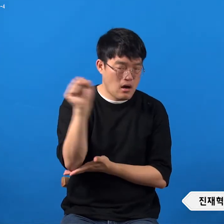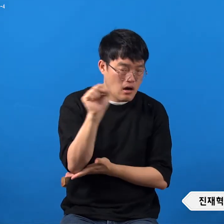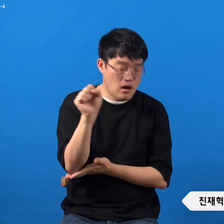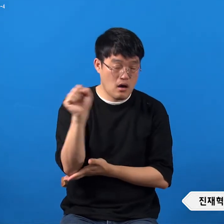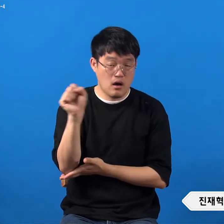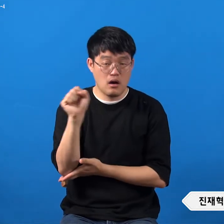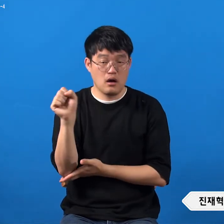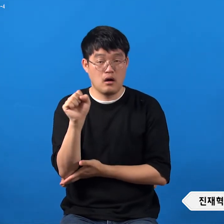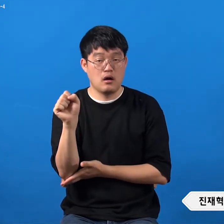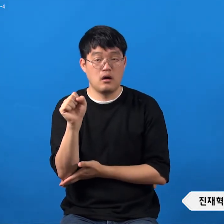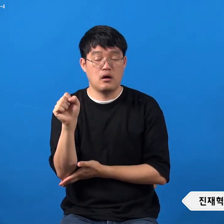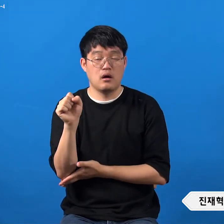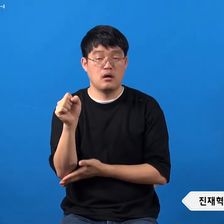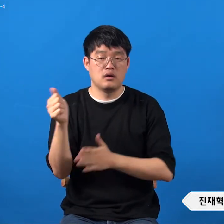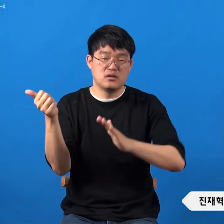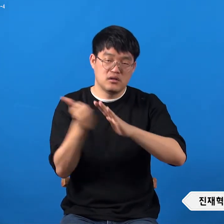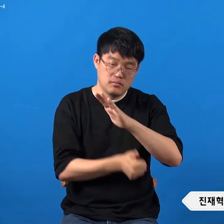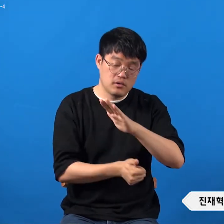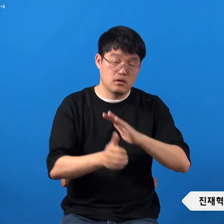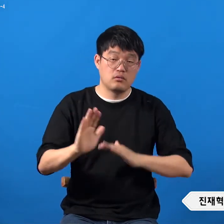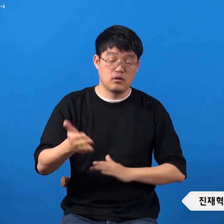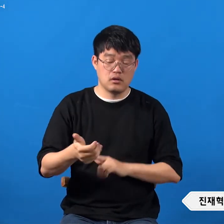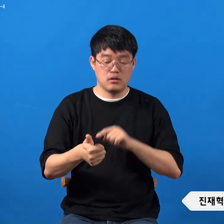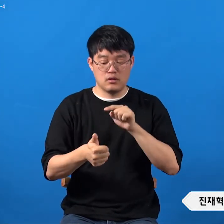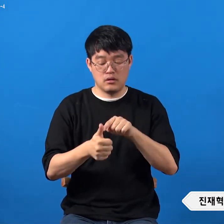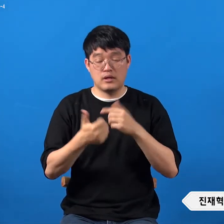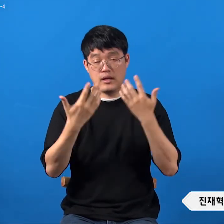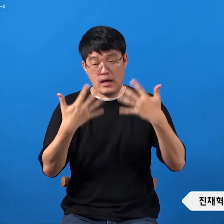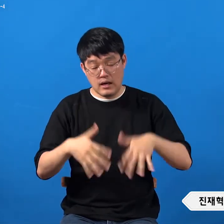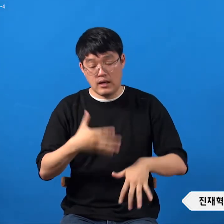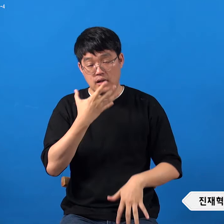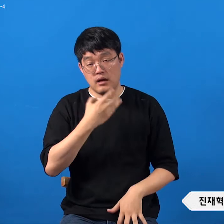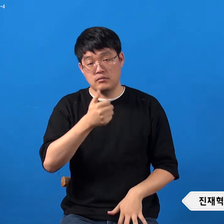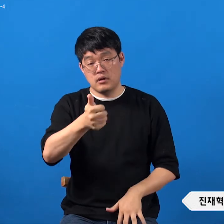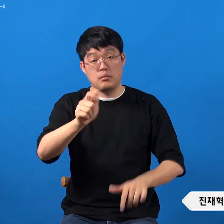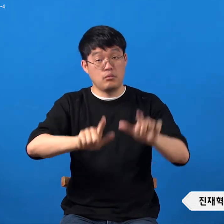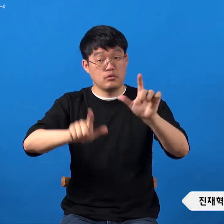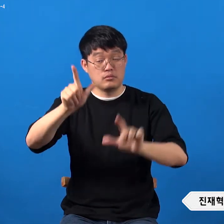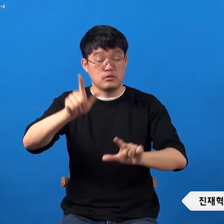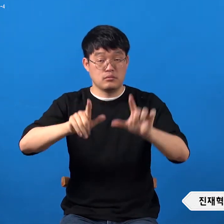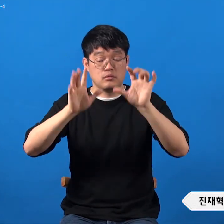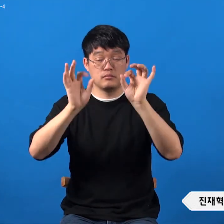버리는 이 연약한 아브라함의 모습을 보십시오.